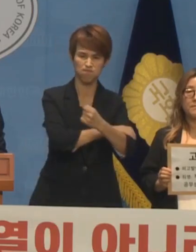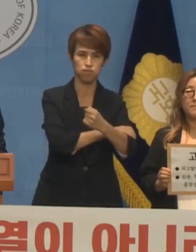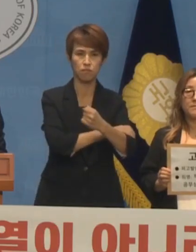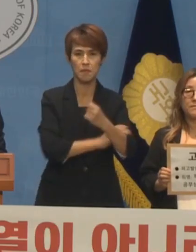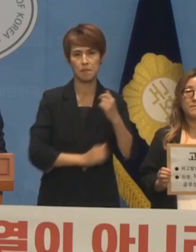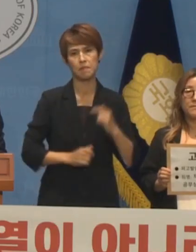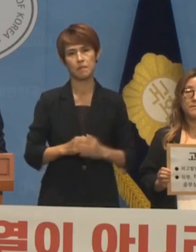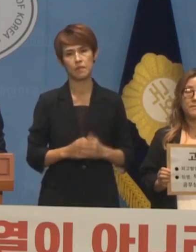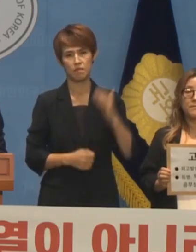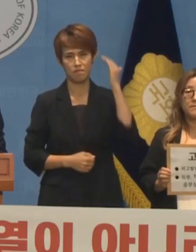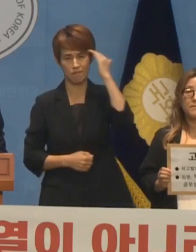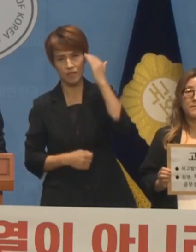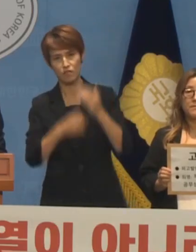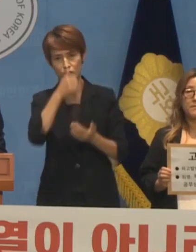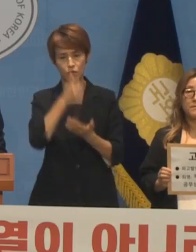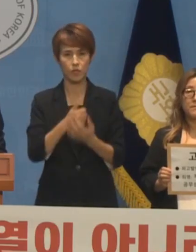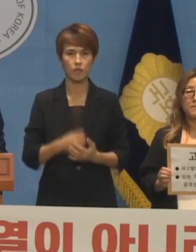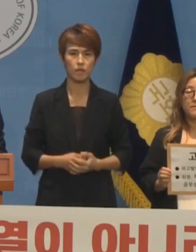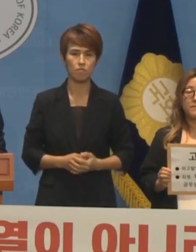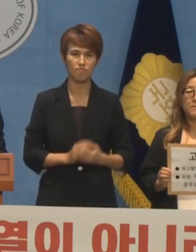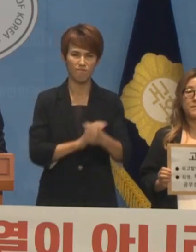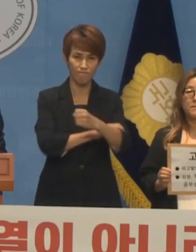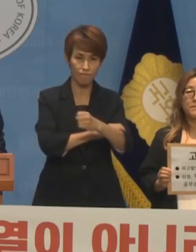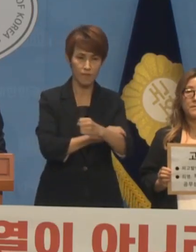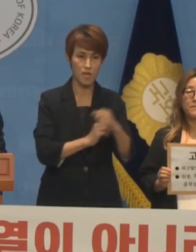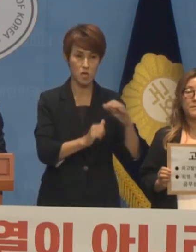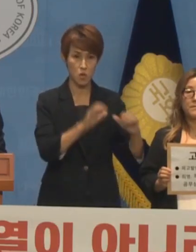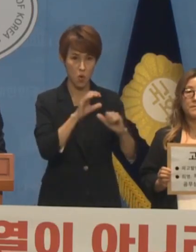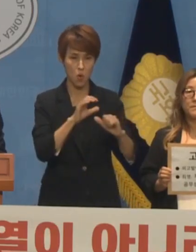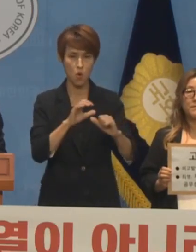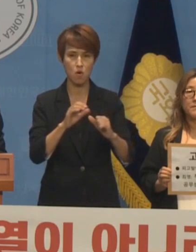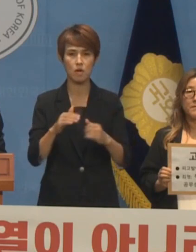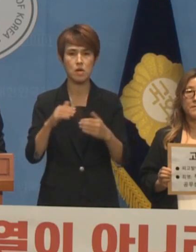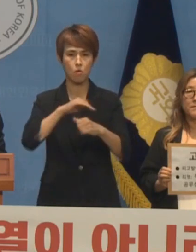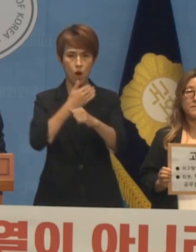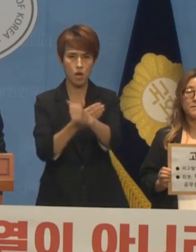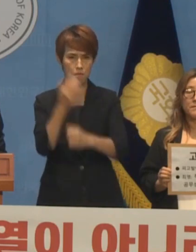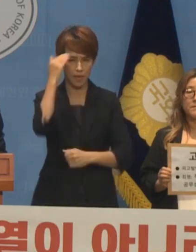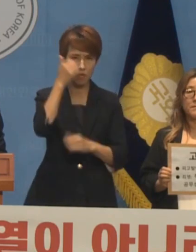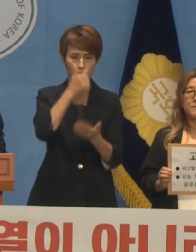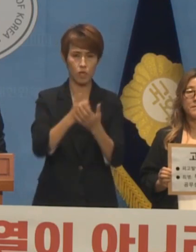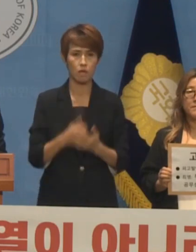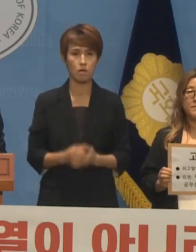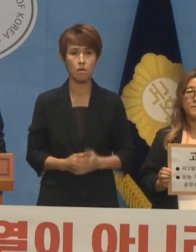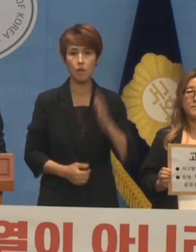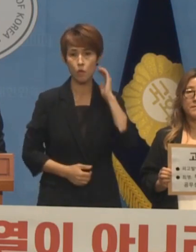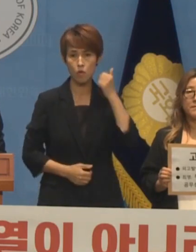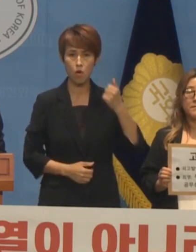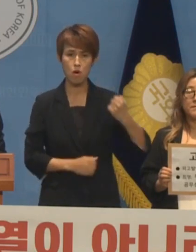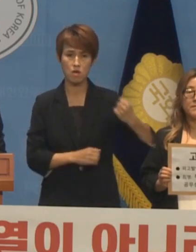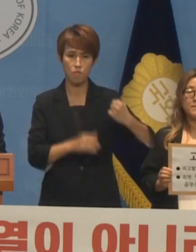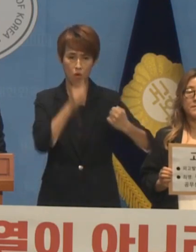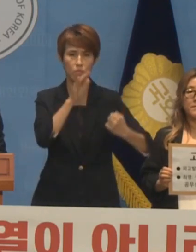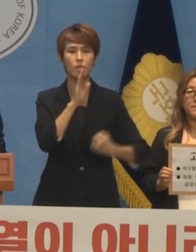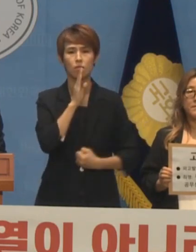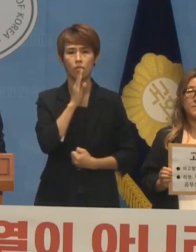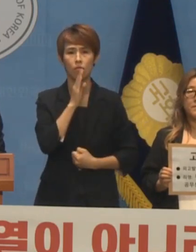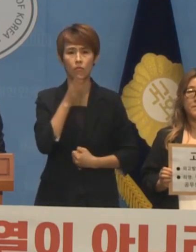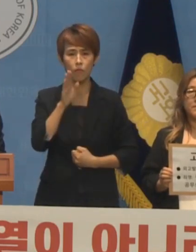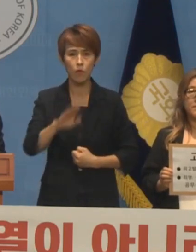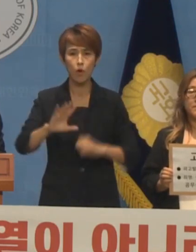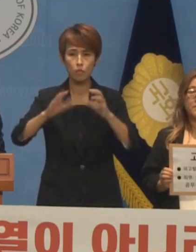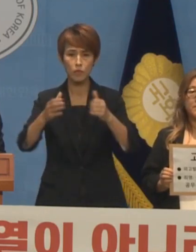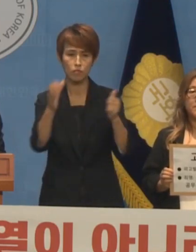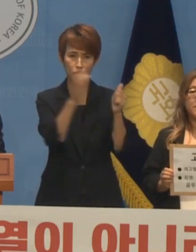권리행사 방해 점. 대통령의 직무권한은 방대하고 막강합니다. 하지만 아무리 대통령이라 하더라도 국민이